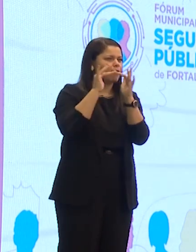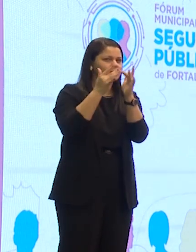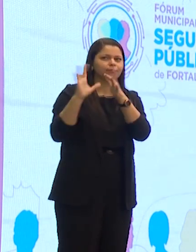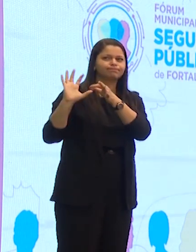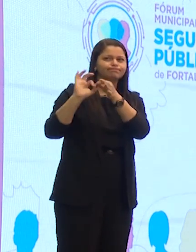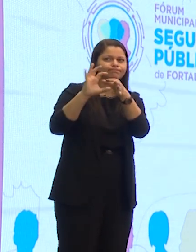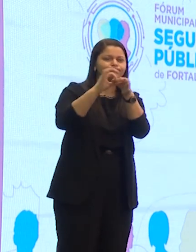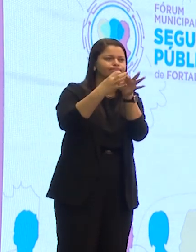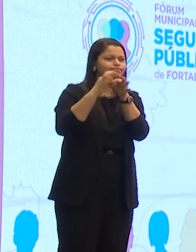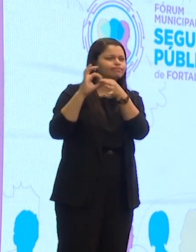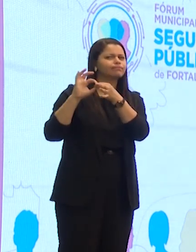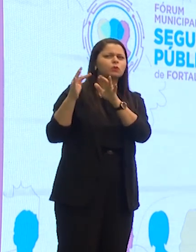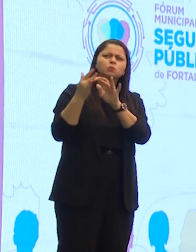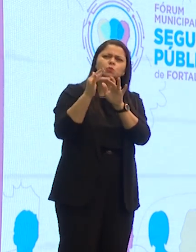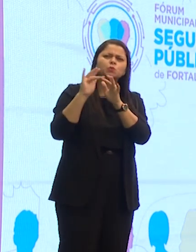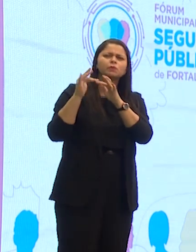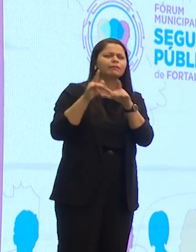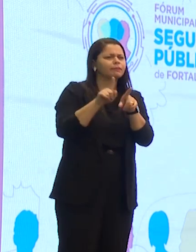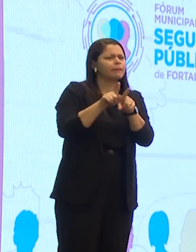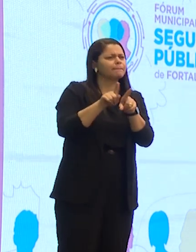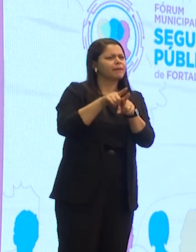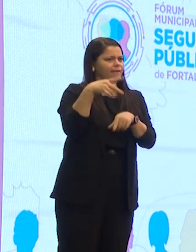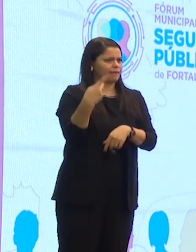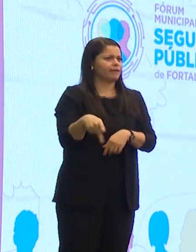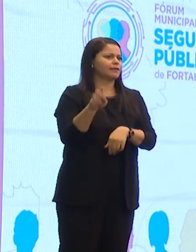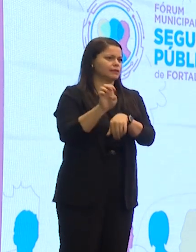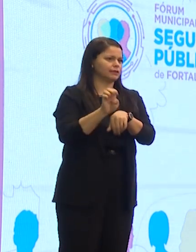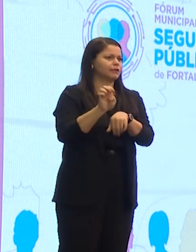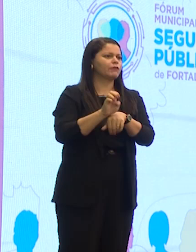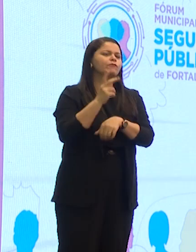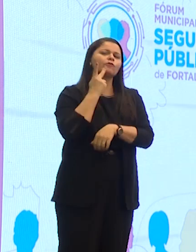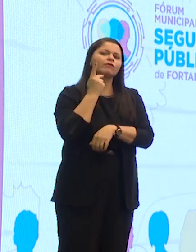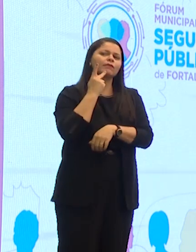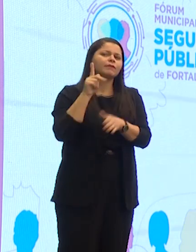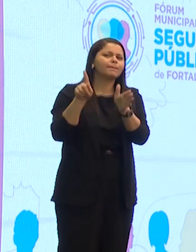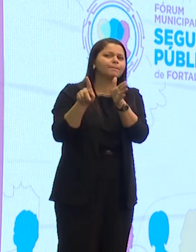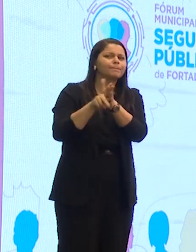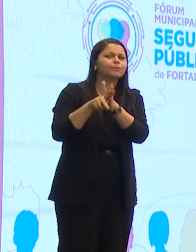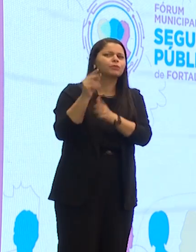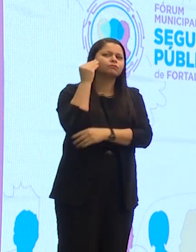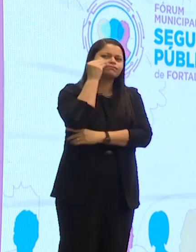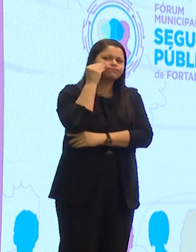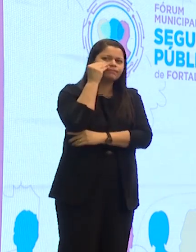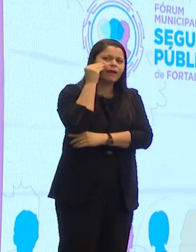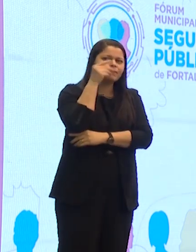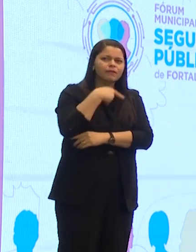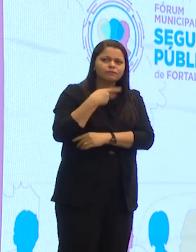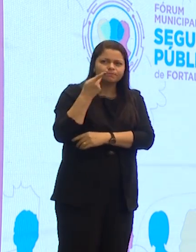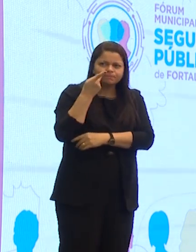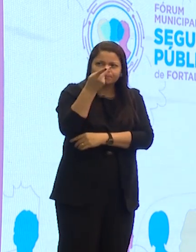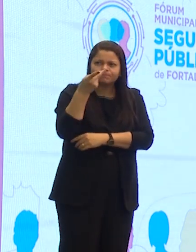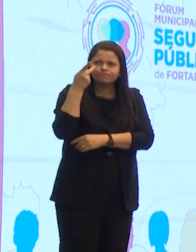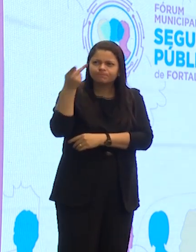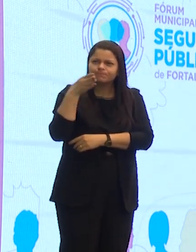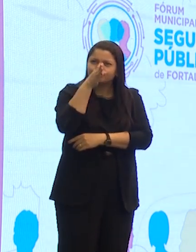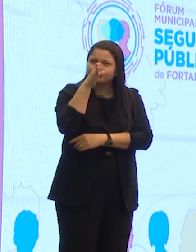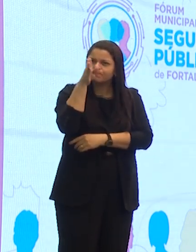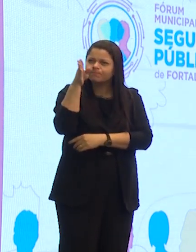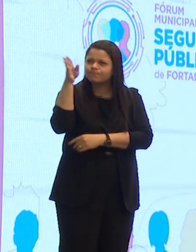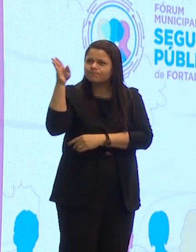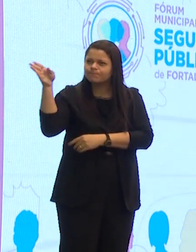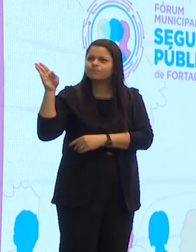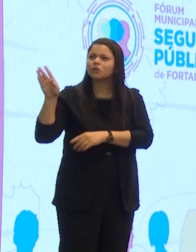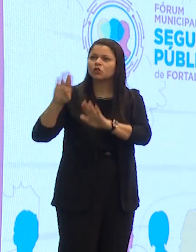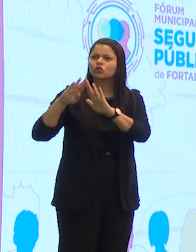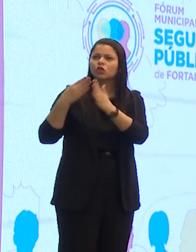pactos, também me inspirei na experiência cearense e obtive ótimos resultados lá, como